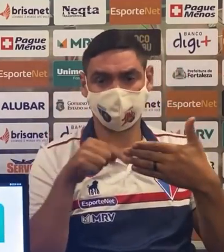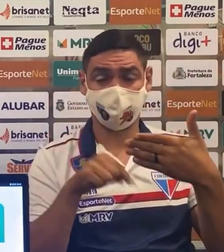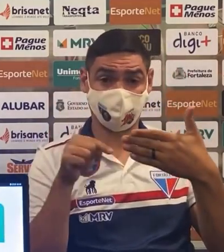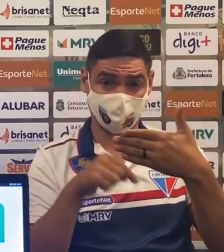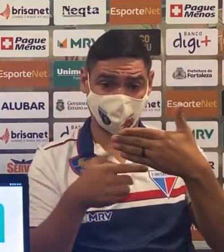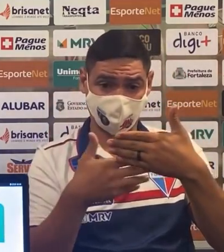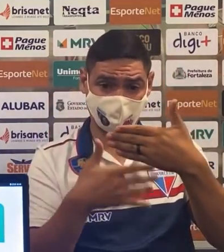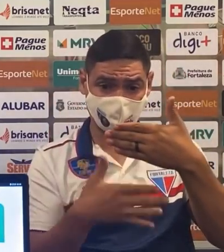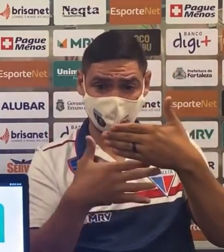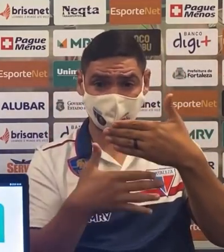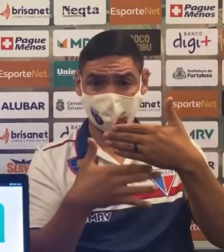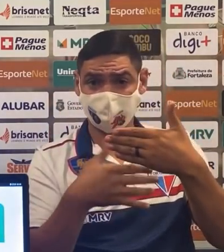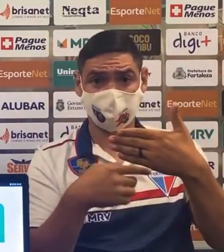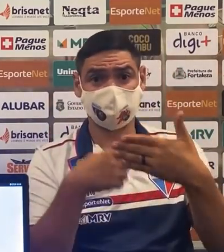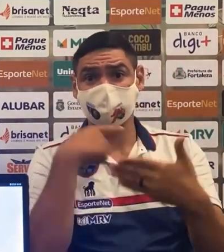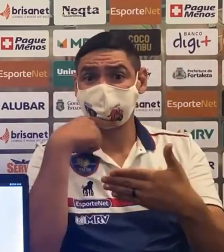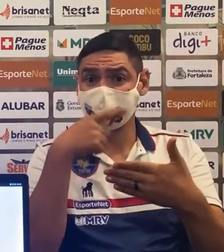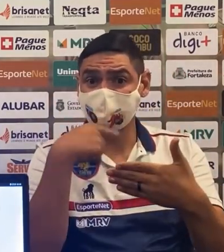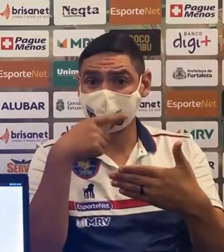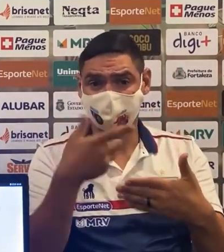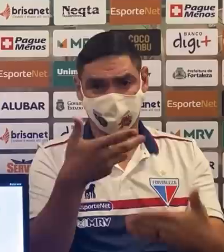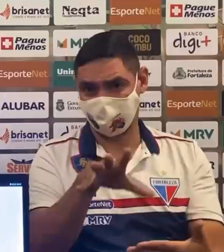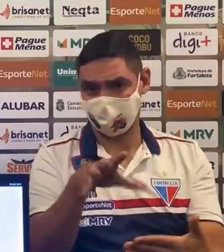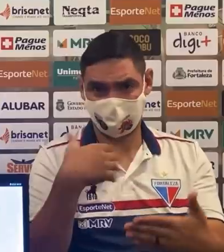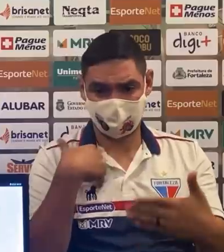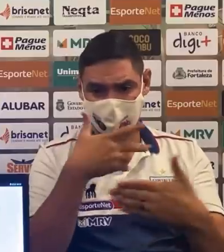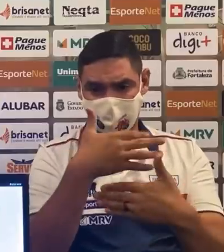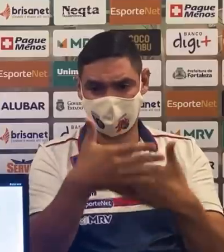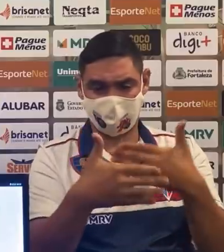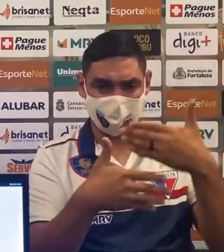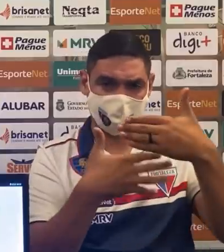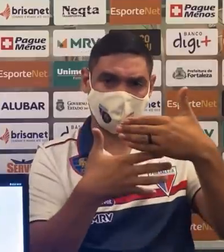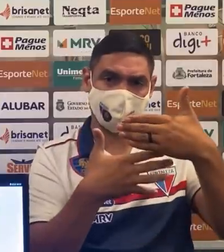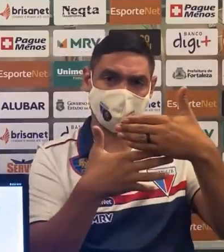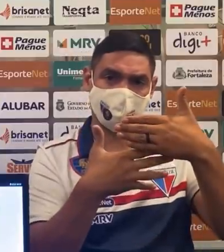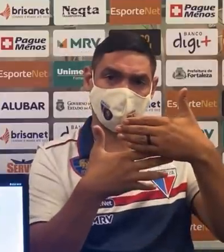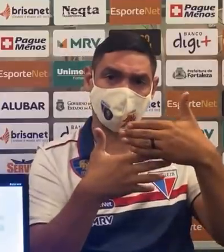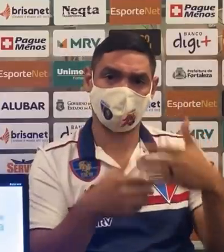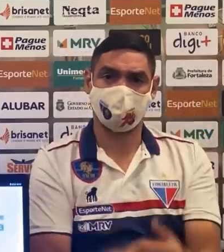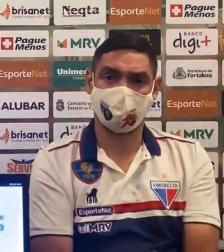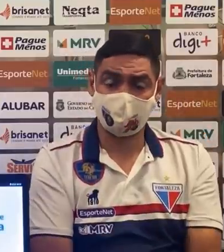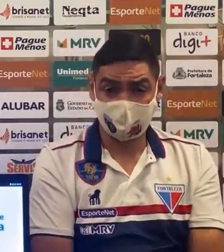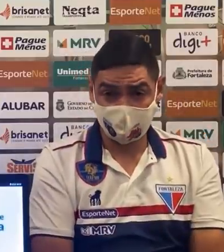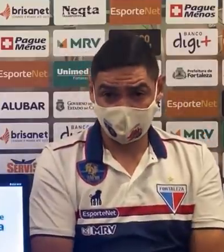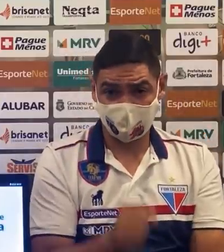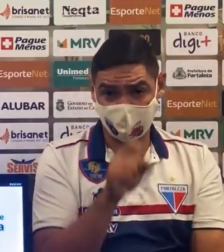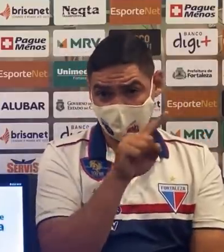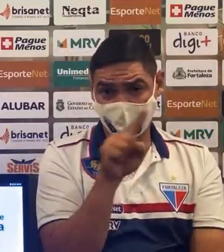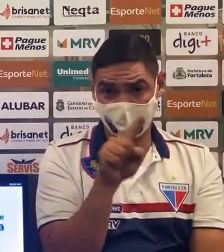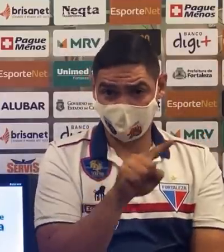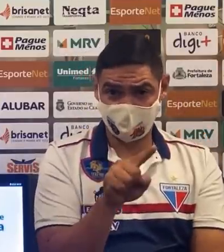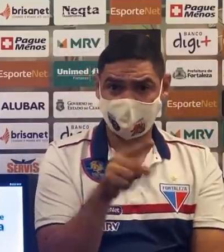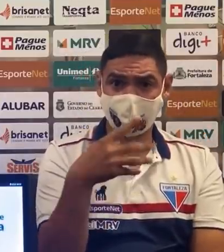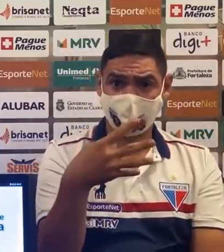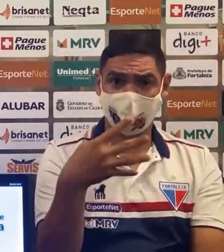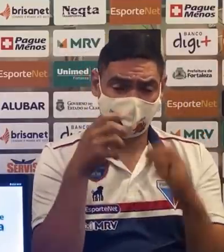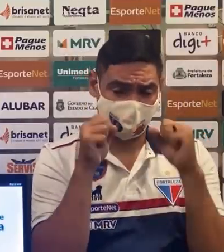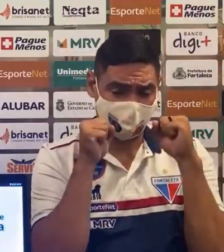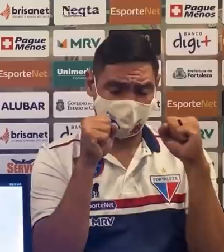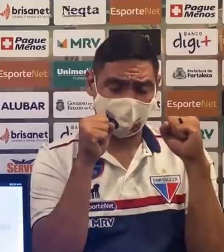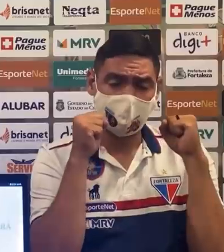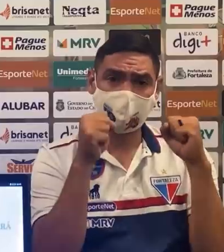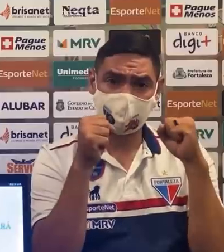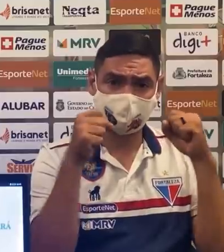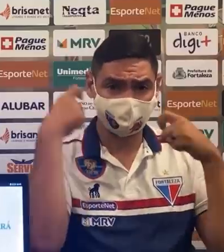que nenhum clube quer estar perto nem quer entrar na zona, no Z4. Então o torcedor tem razão de estar